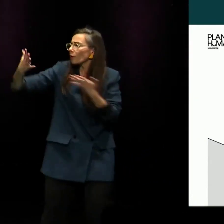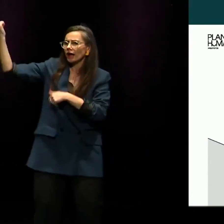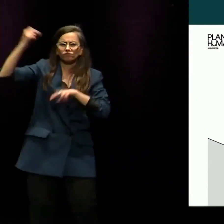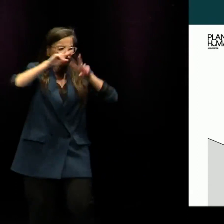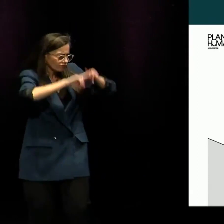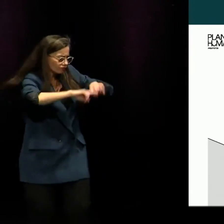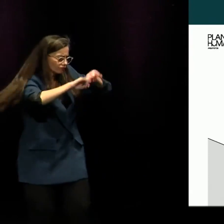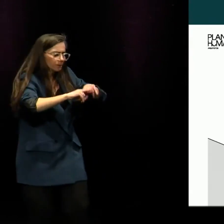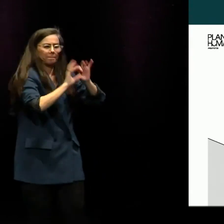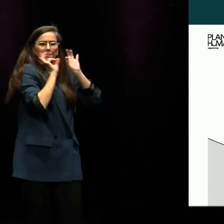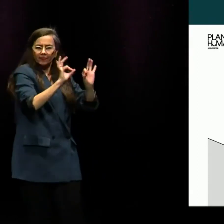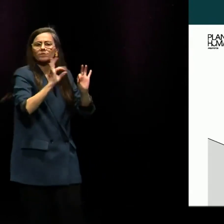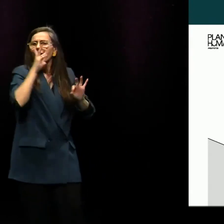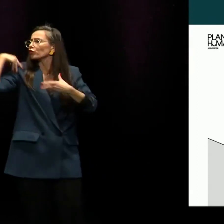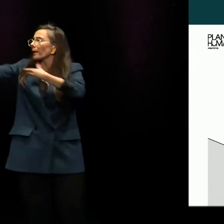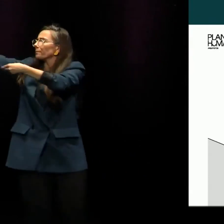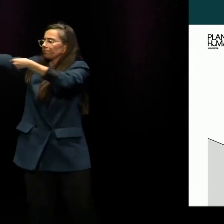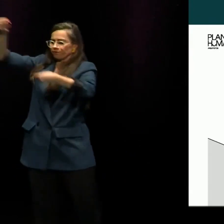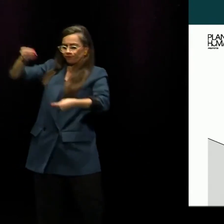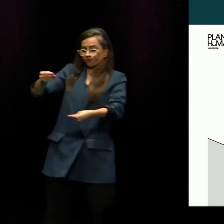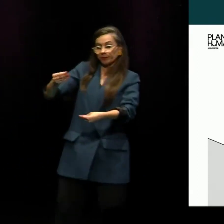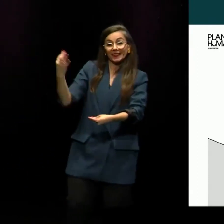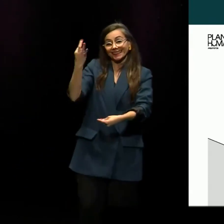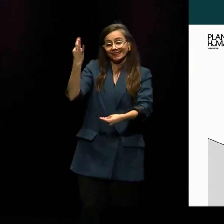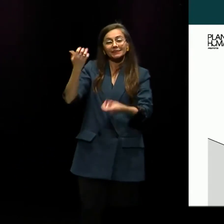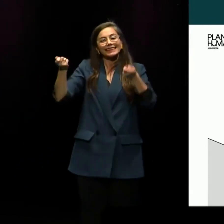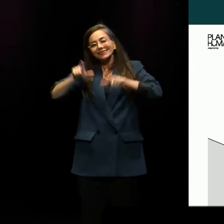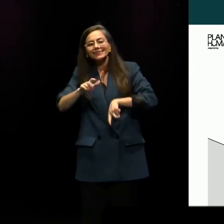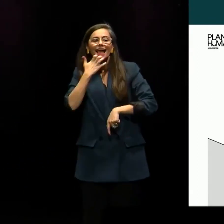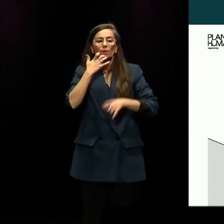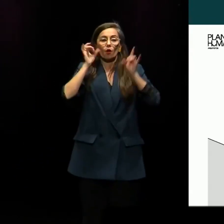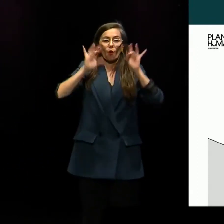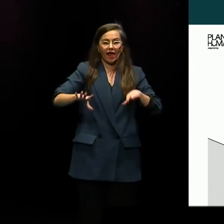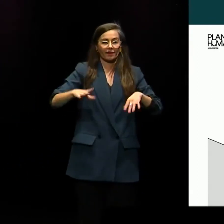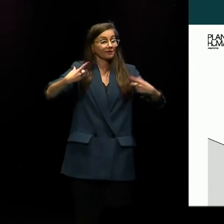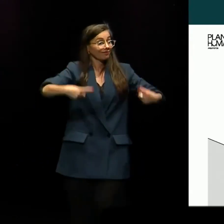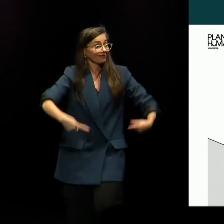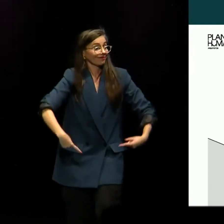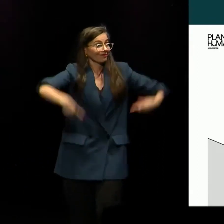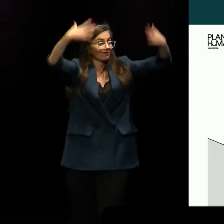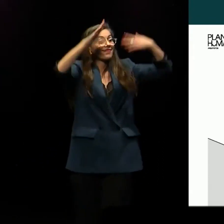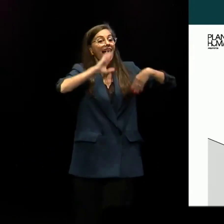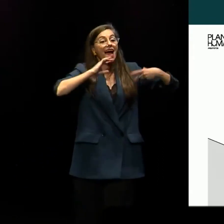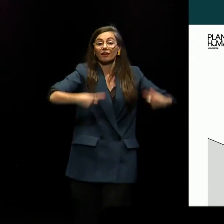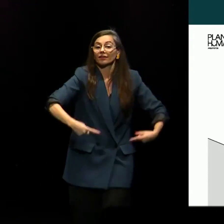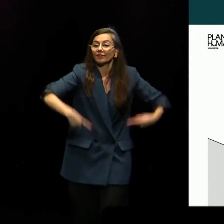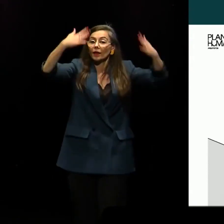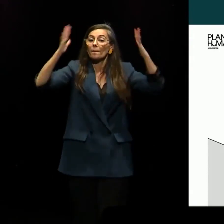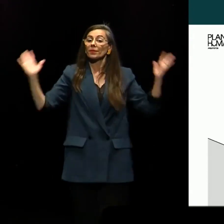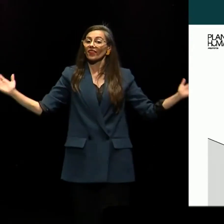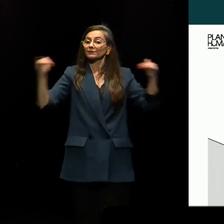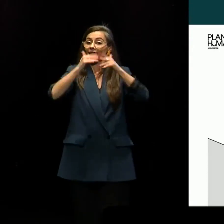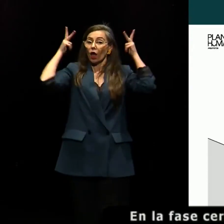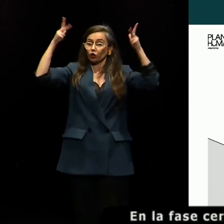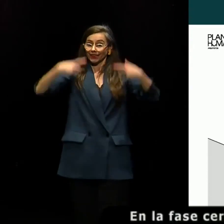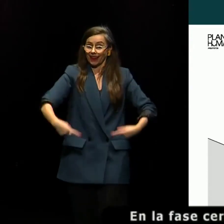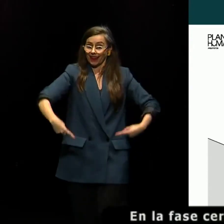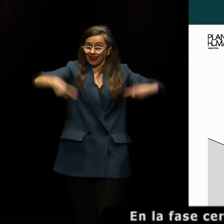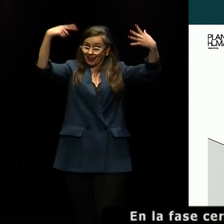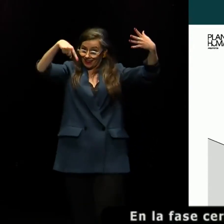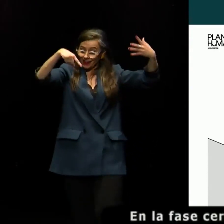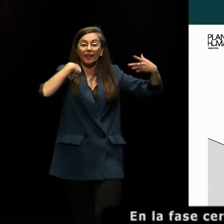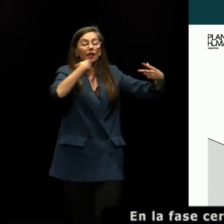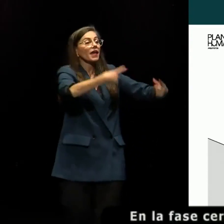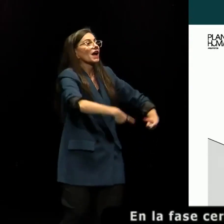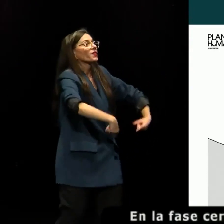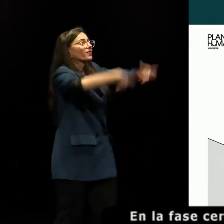En la fase 0, como digo, ellos se encargaron de hacer ese análisis y nos entregaron este diseño.